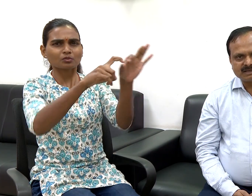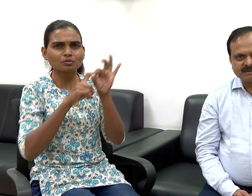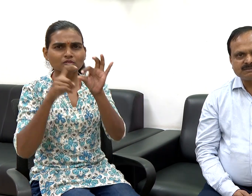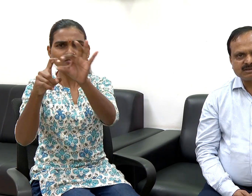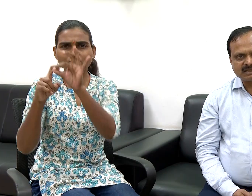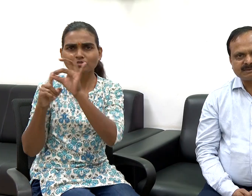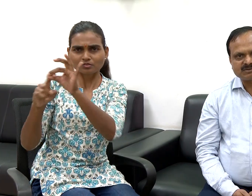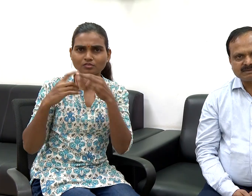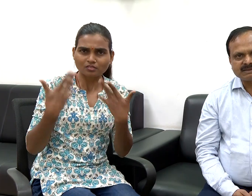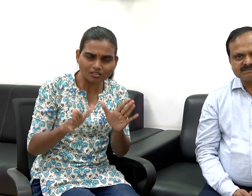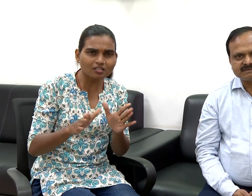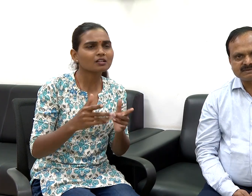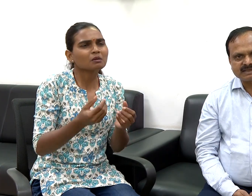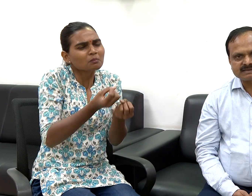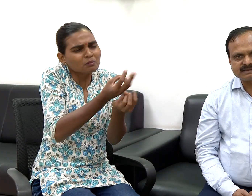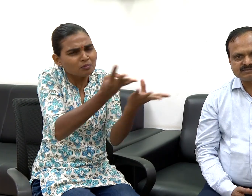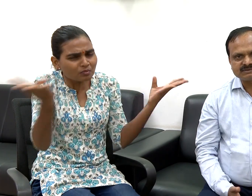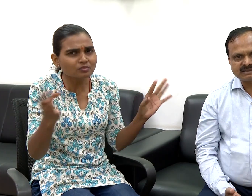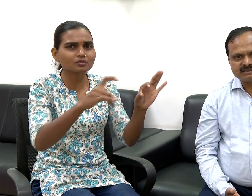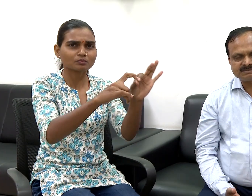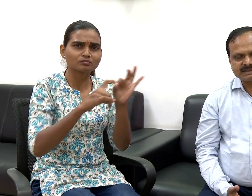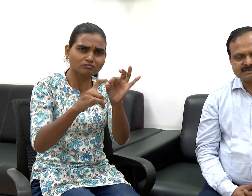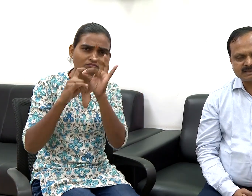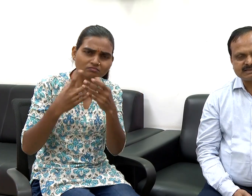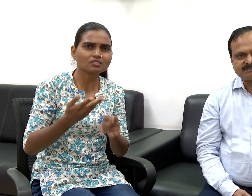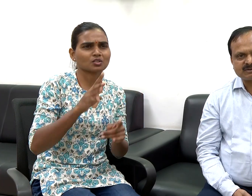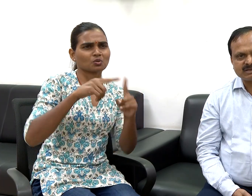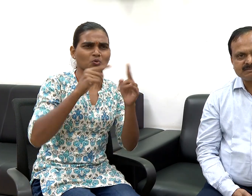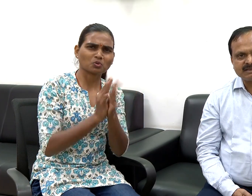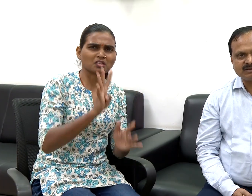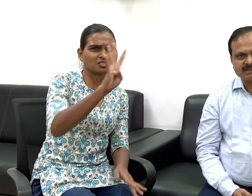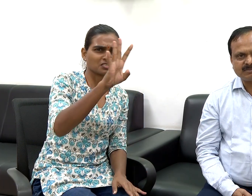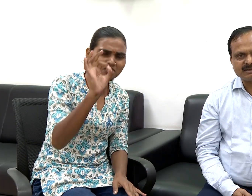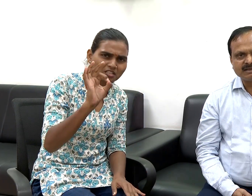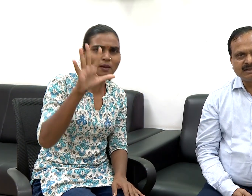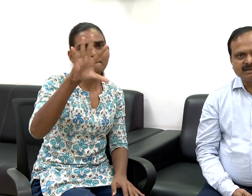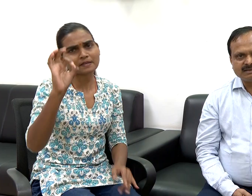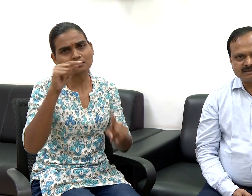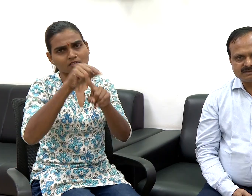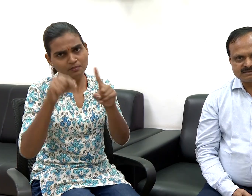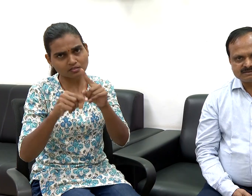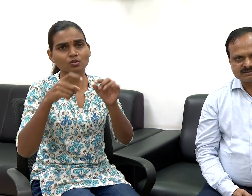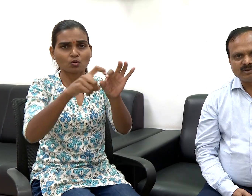लगभग बहुत सारे प्रश्नों का, मतलब कह सकते हैं 40-50% प्रश्नों का हमने ऑन द स्पॉट सॉल्व